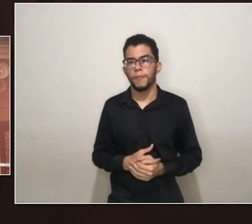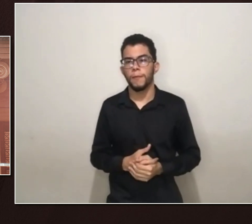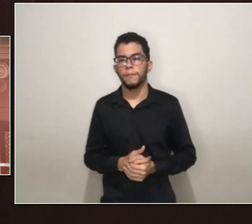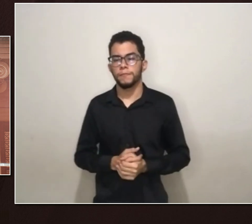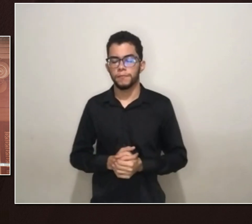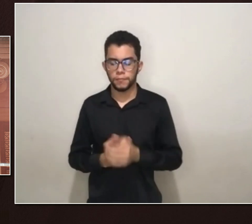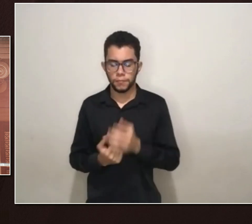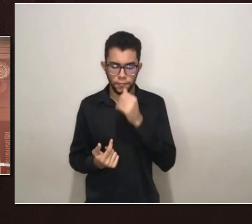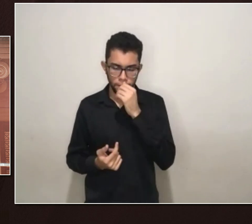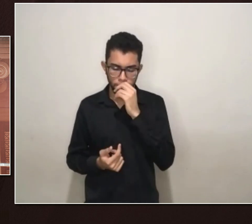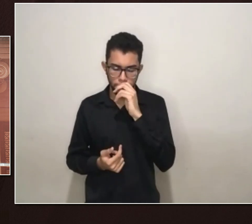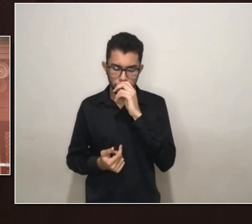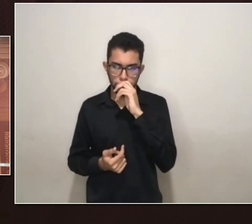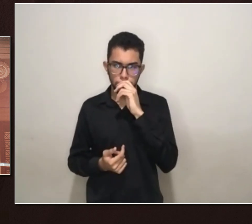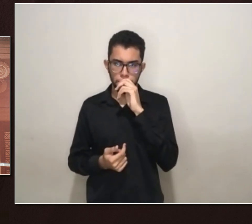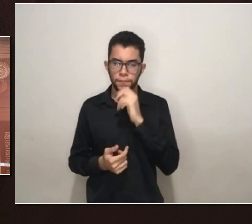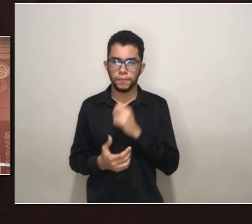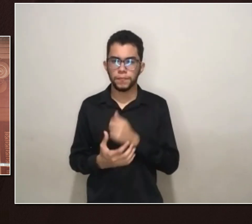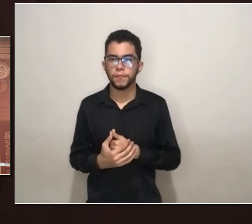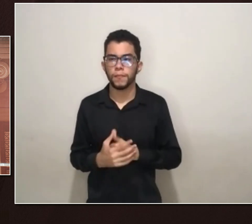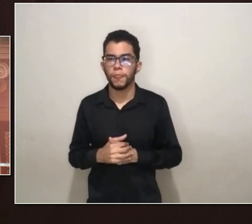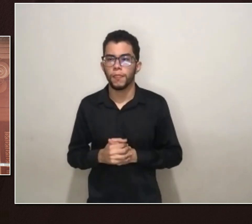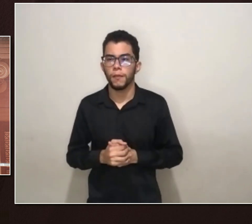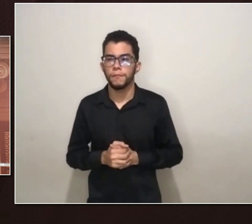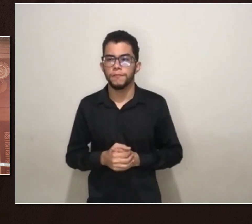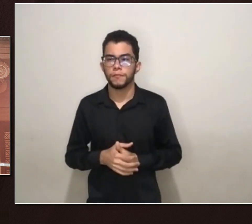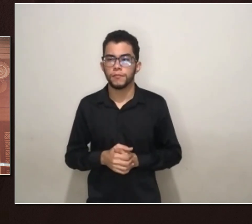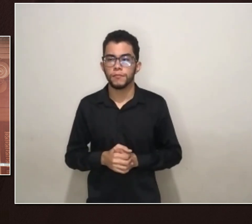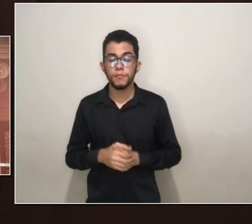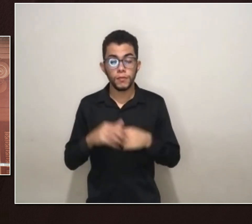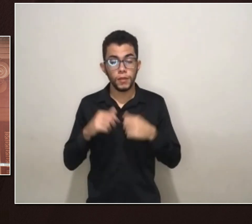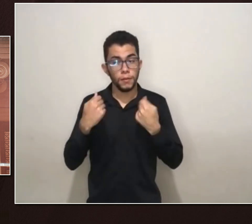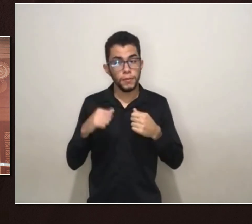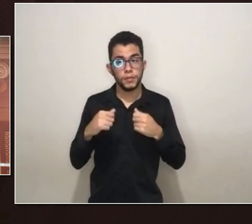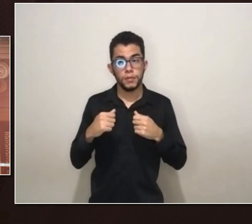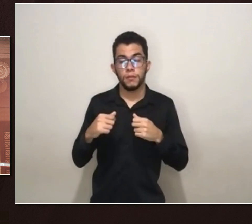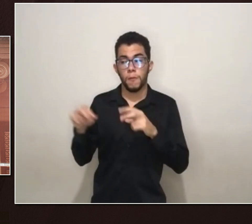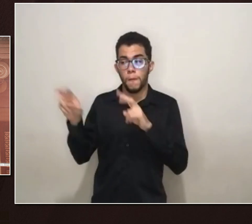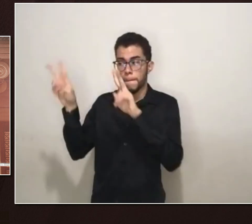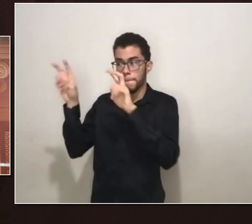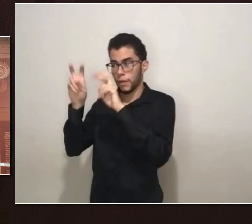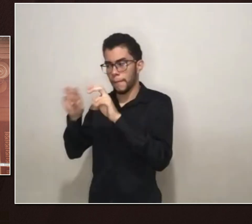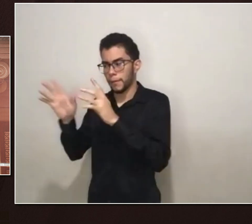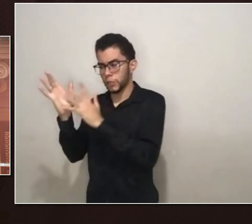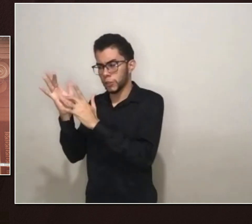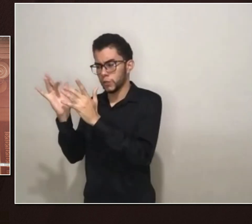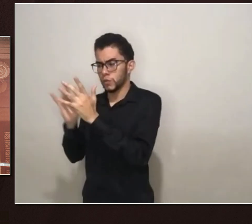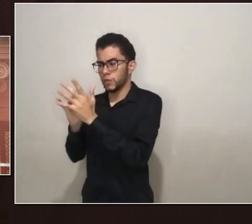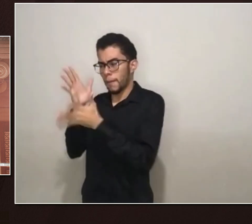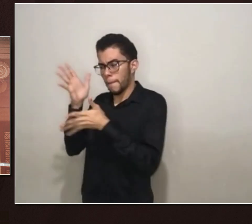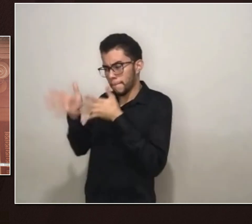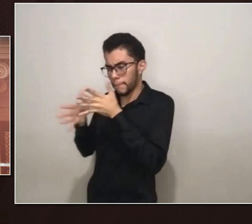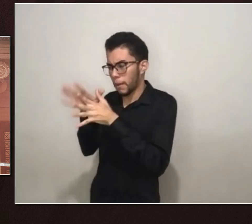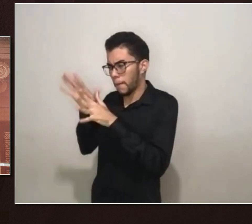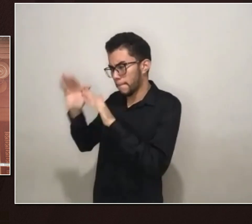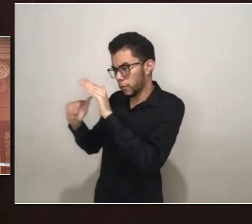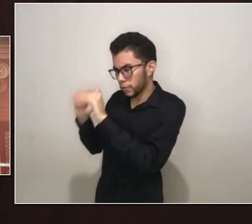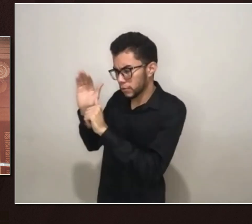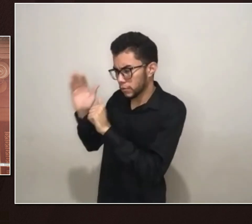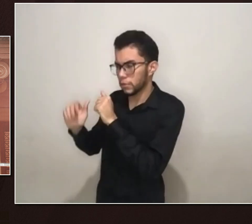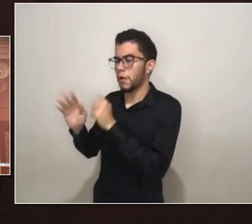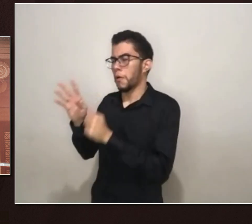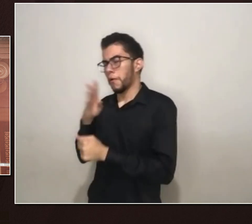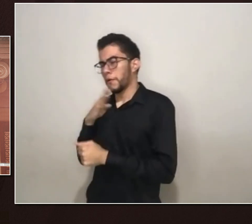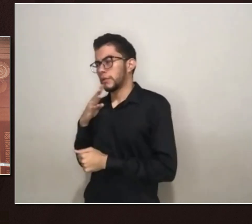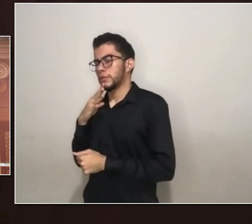próprio, o que, e não o que é de Cristo Jesus. Irmãos, é um perigo né? Quando a gente pede amor, pede a